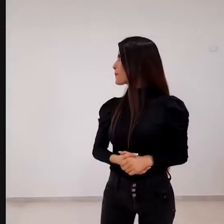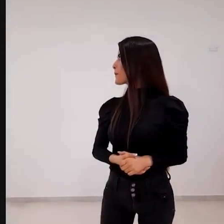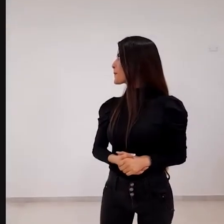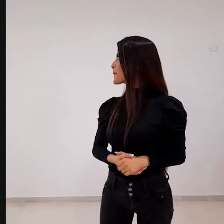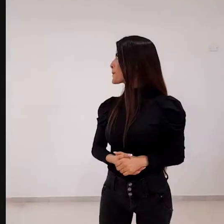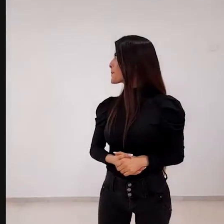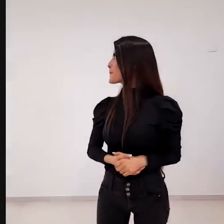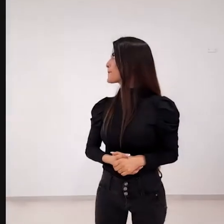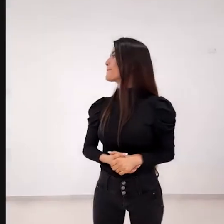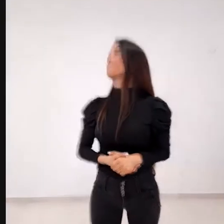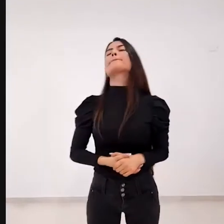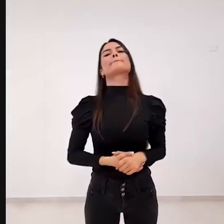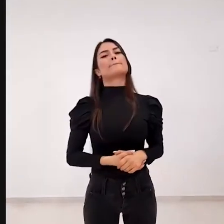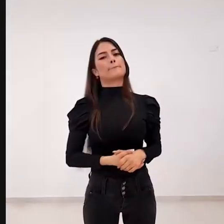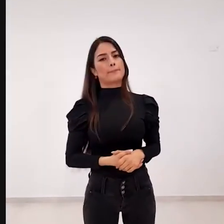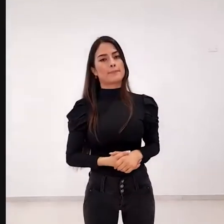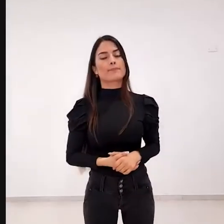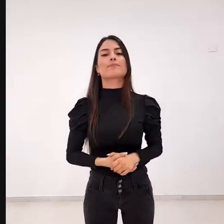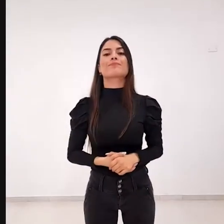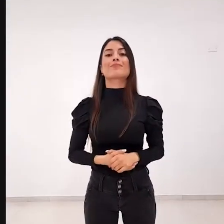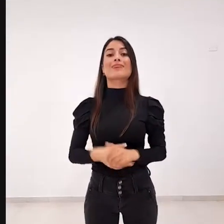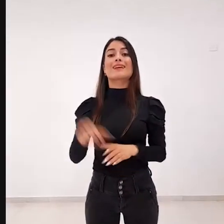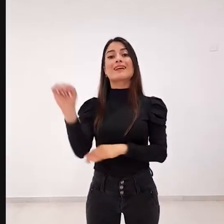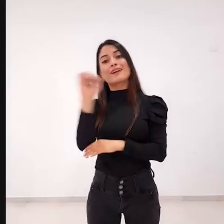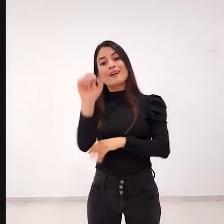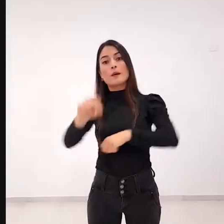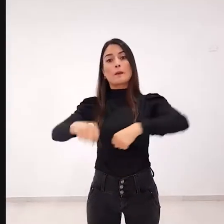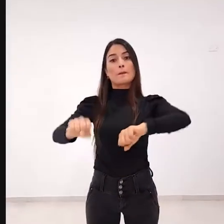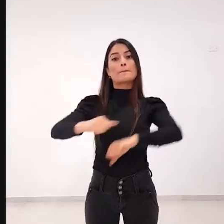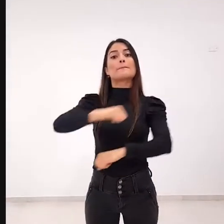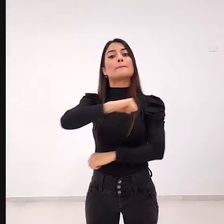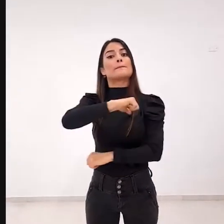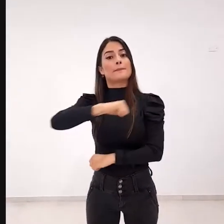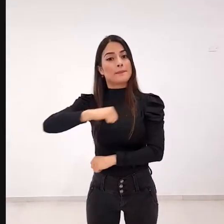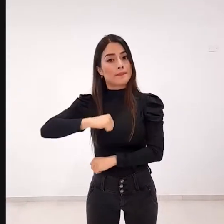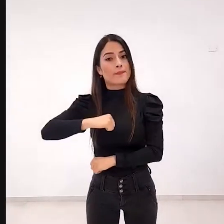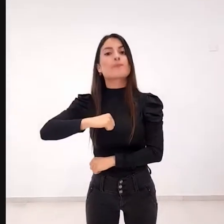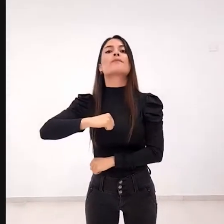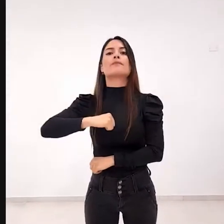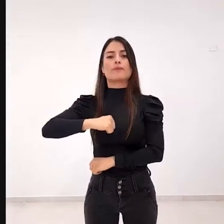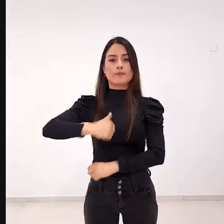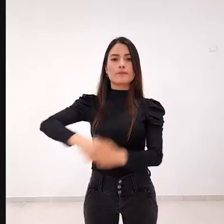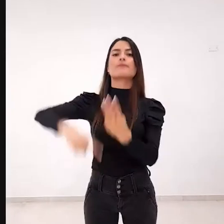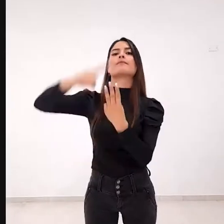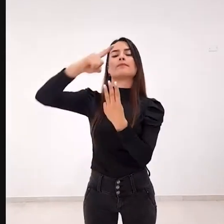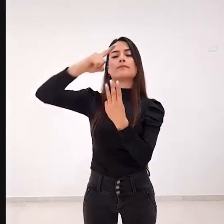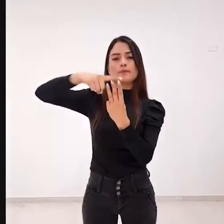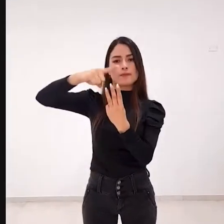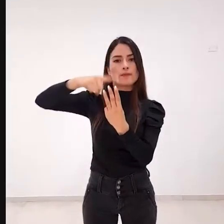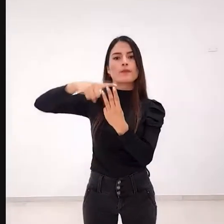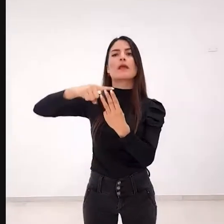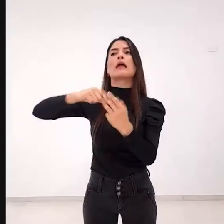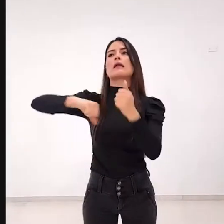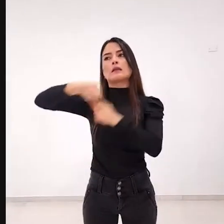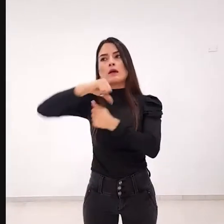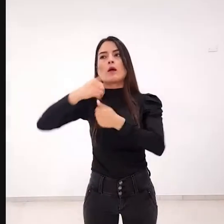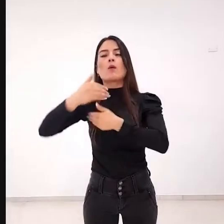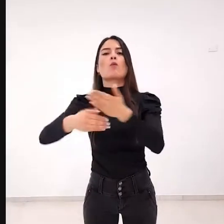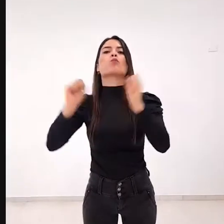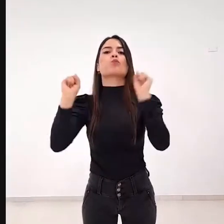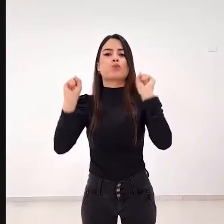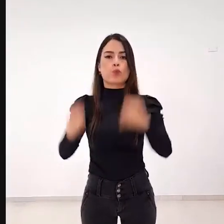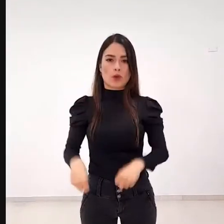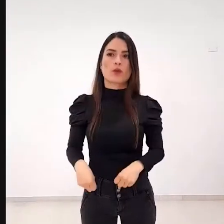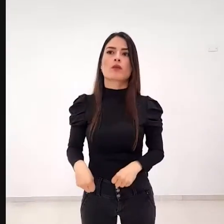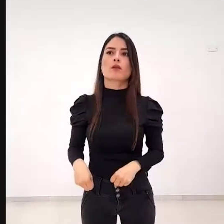con los particulares del estado y el acceso al parecer a licenciar a toda